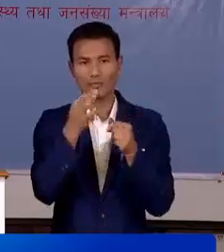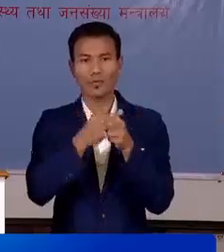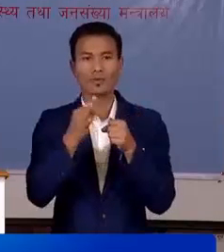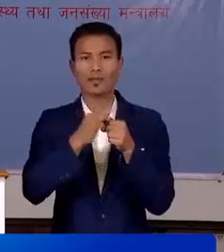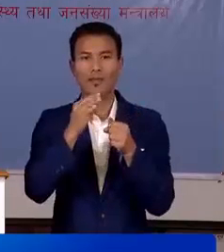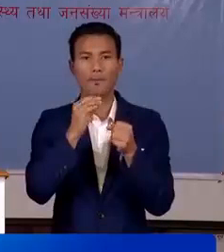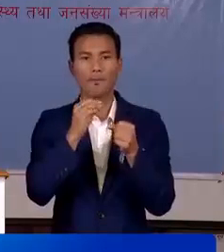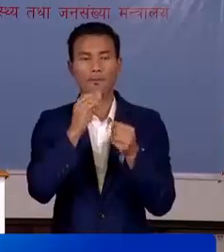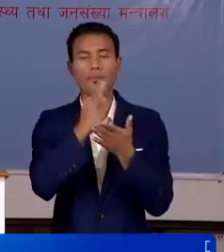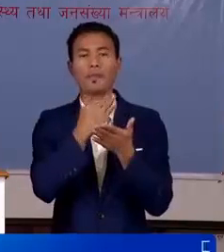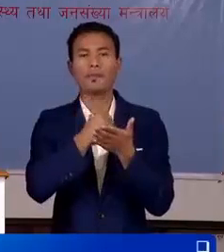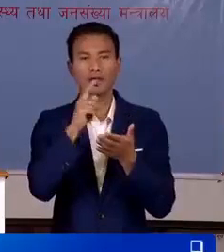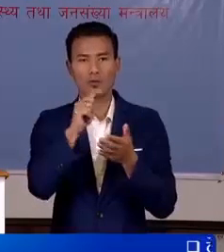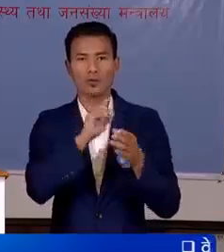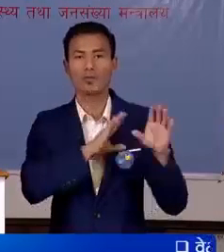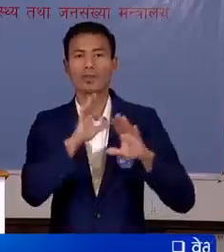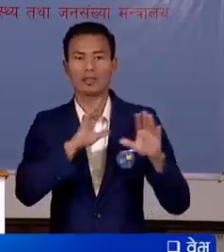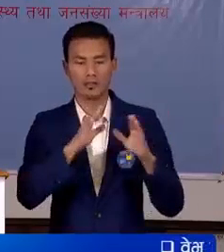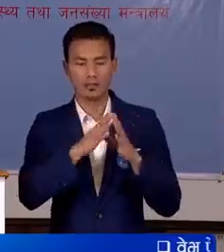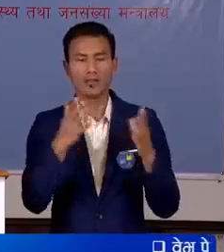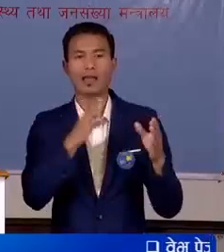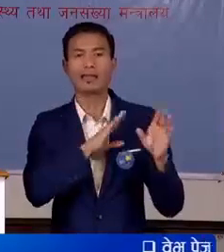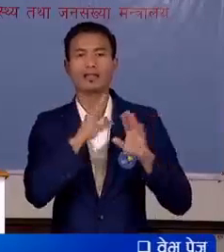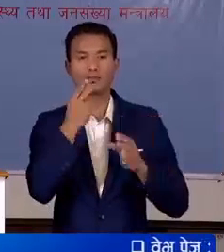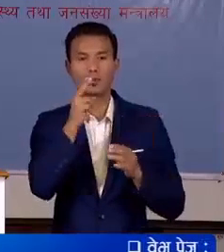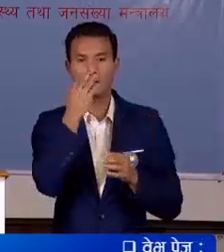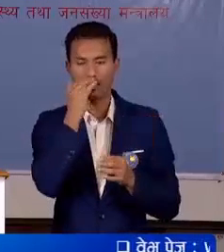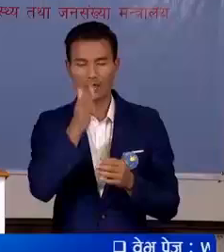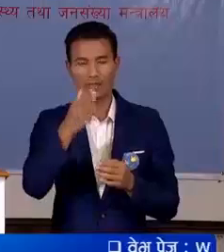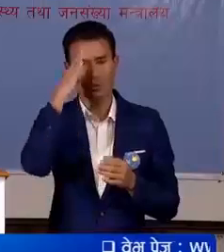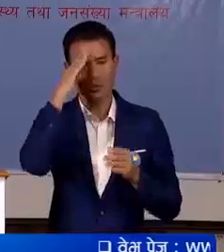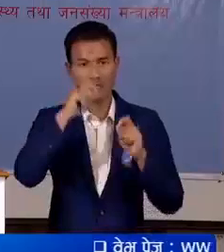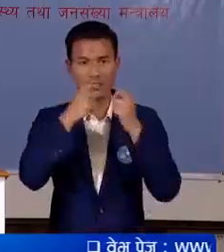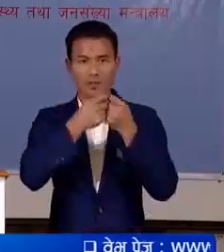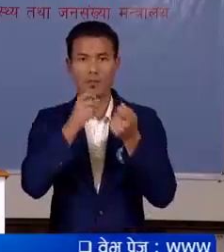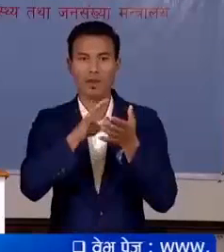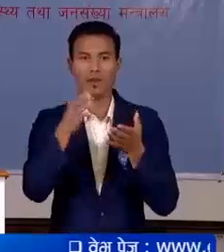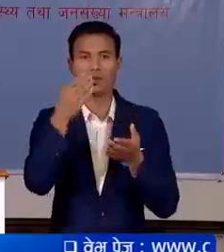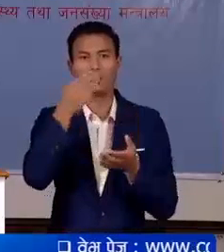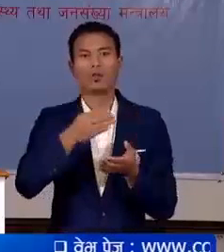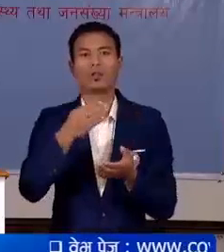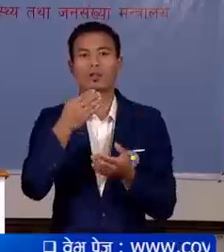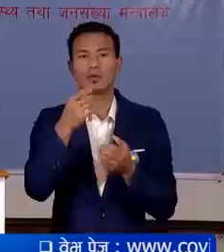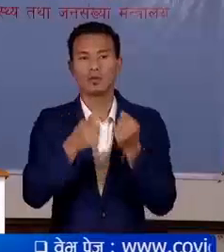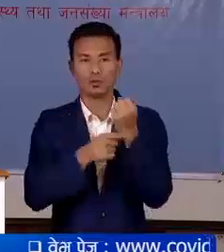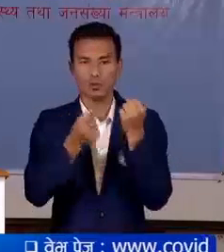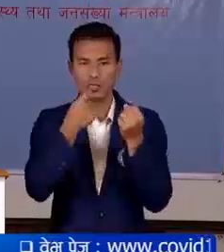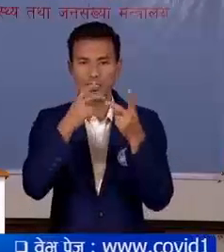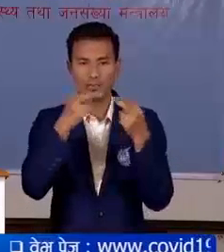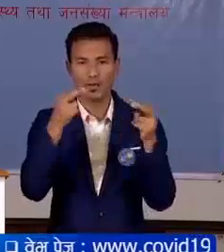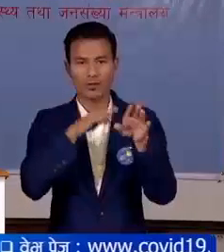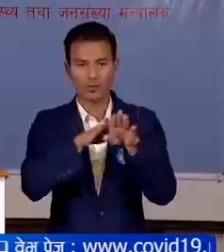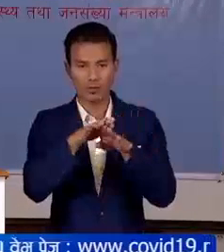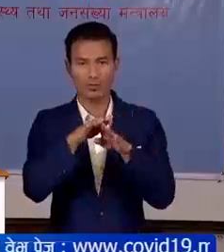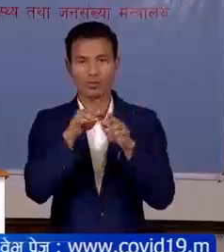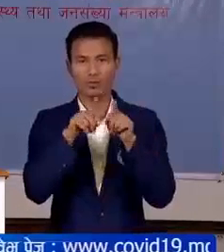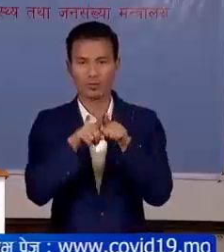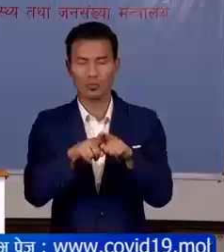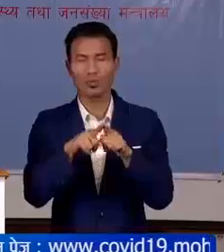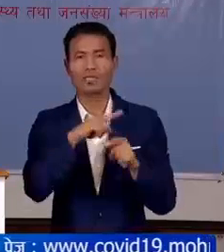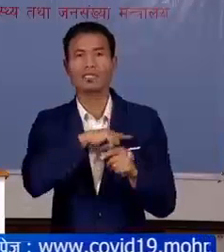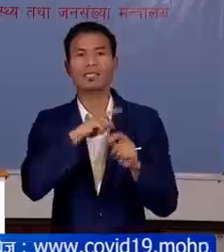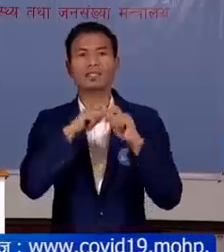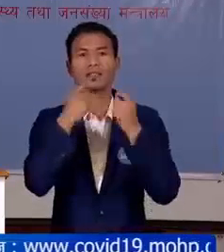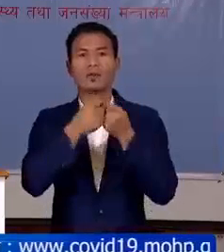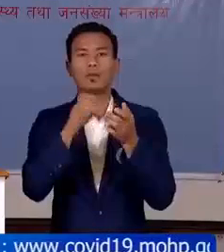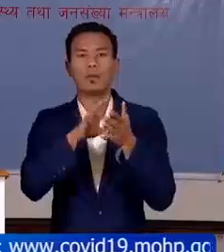आकको मानिल शक पहएको ना थाले सरकारी चेत्र बाट उपलब्तावरे होंशदी तता सामगरी हरू साथा है निजी